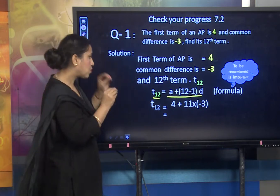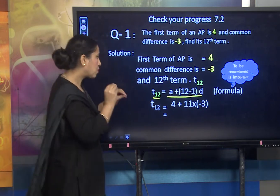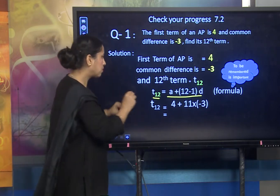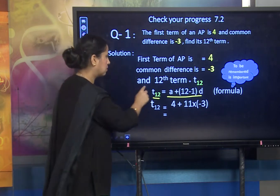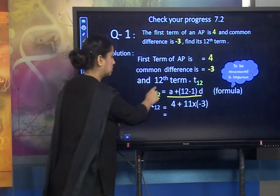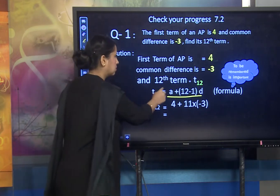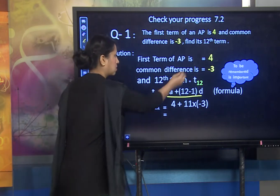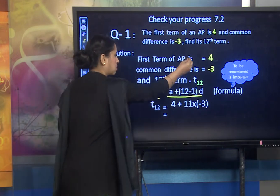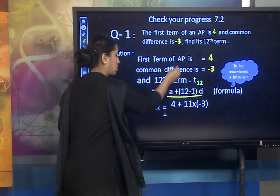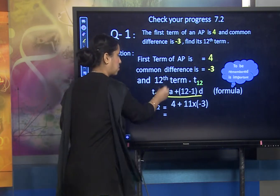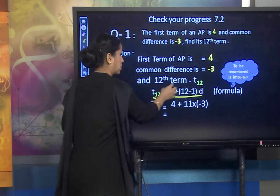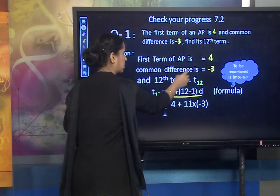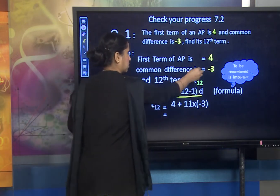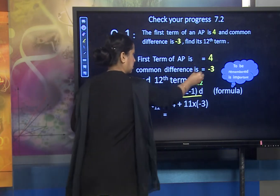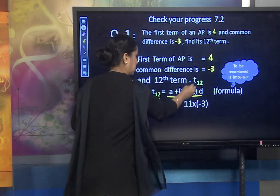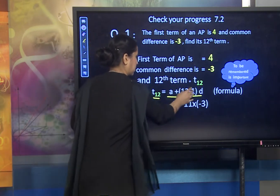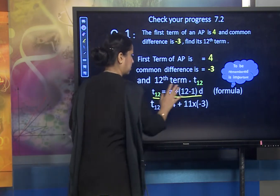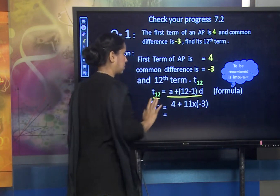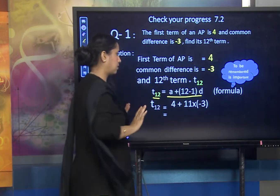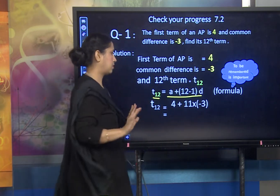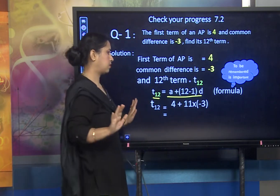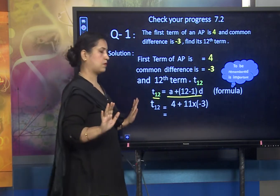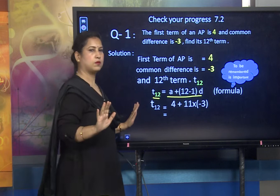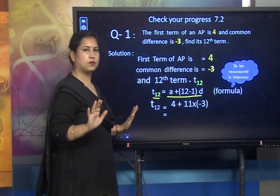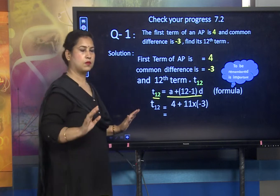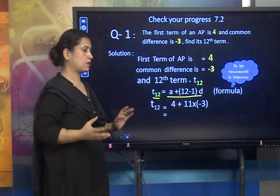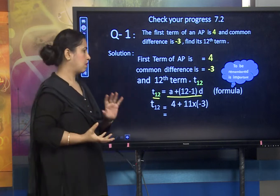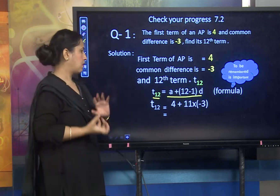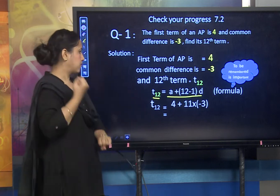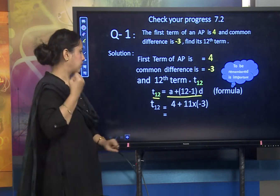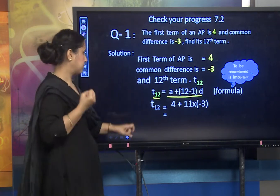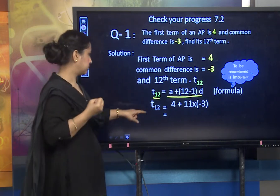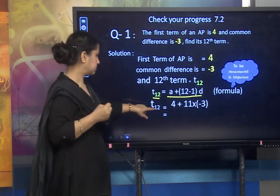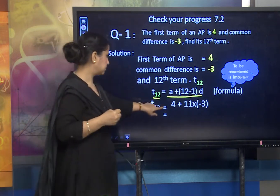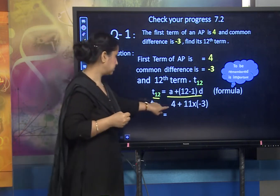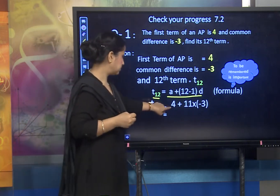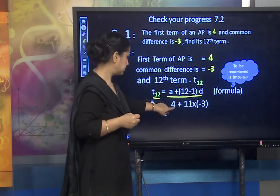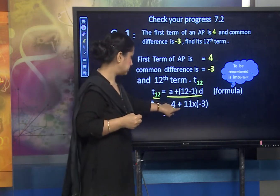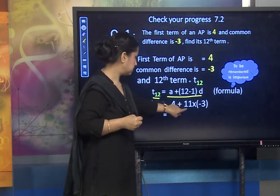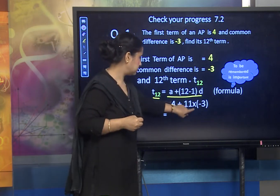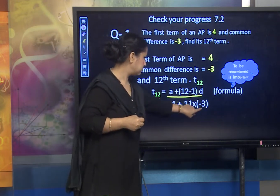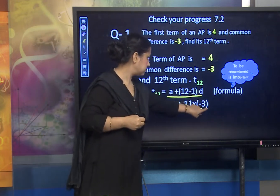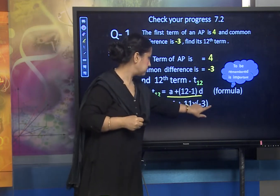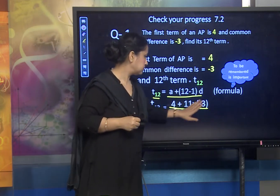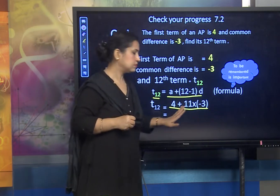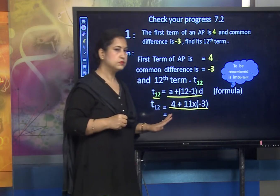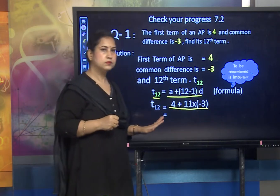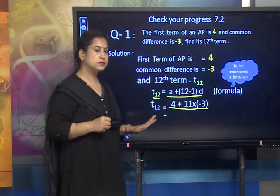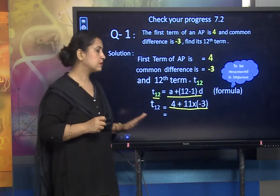है। ए की जगह ए की वैल्यू, डी की जगह डी की वैल्यू, और हमारा ये इक्वेशन हमारे सामने